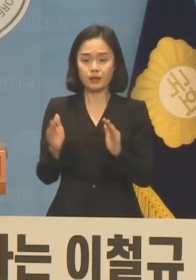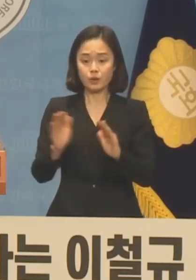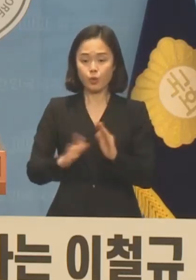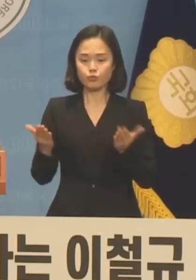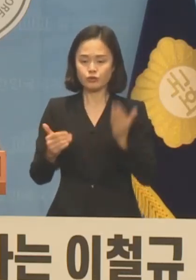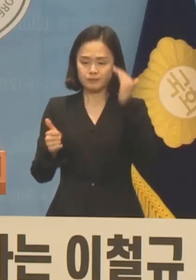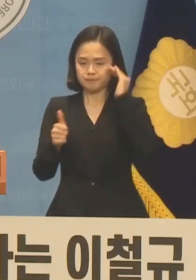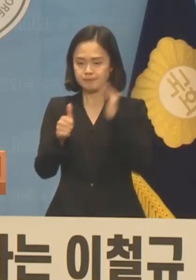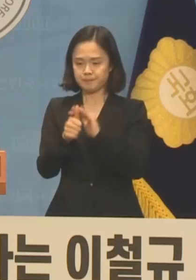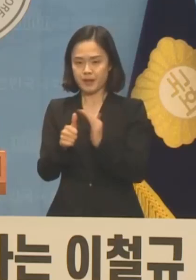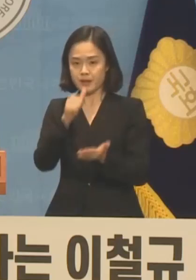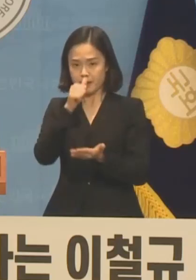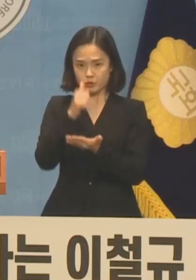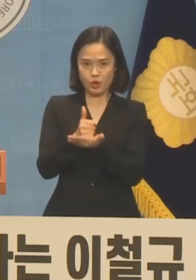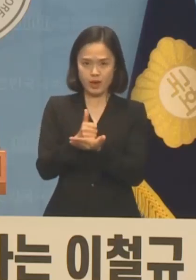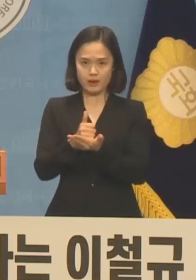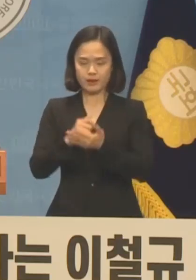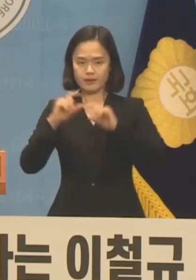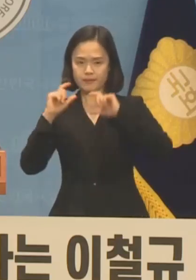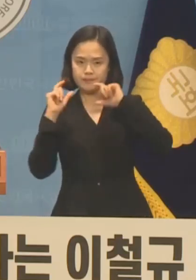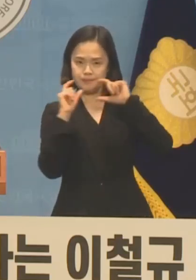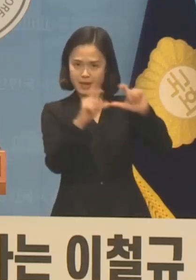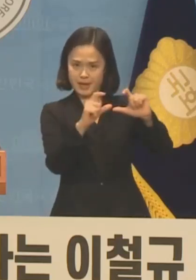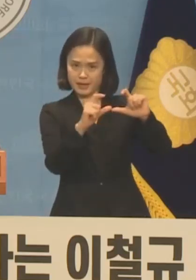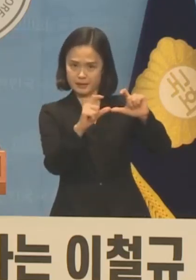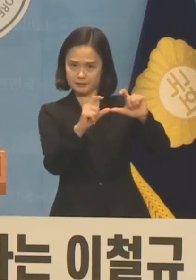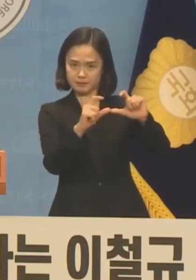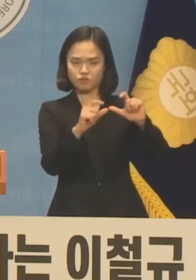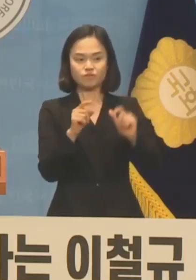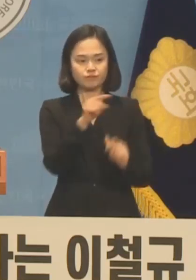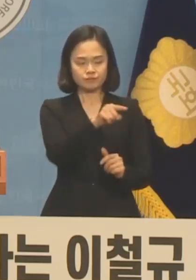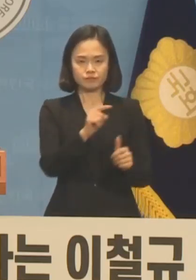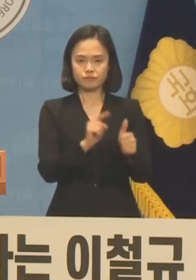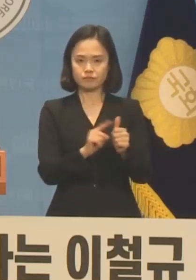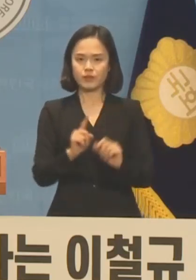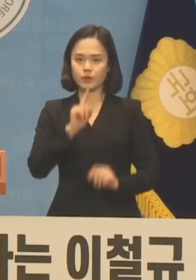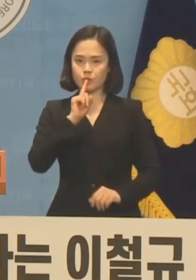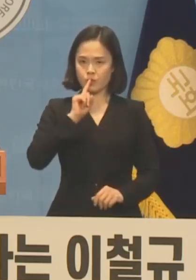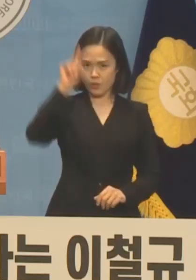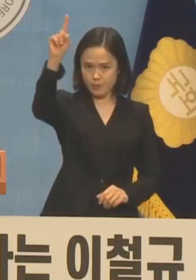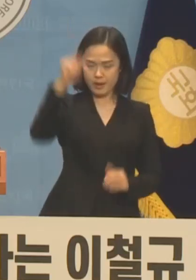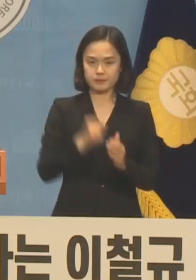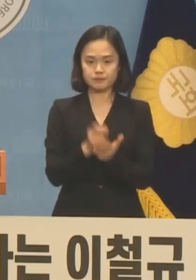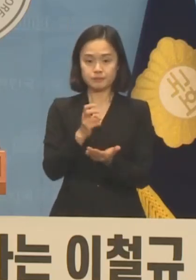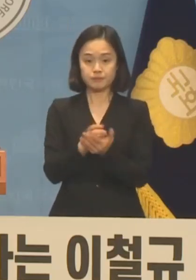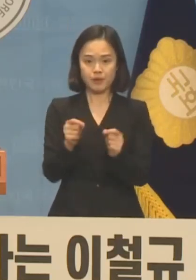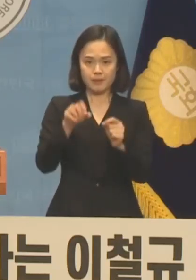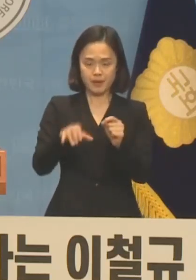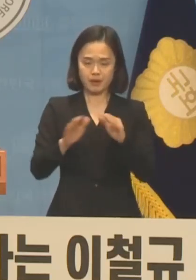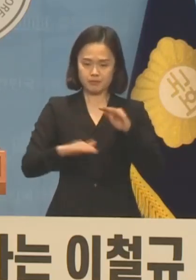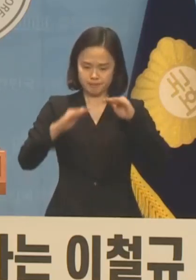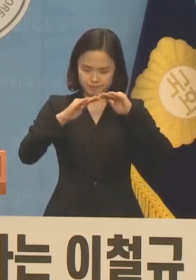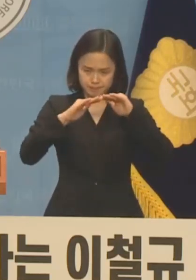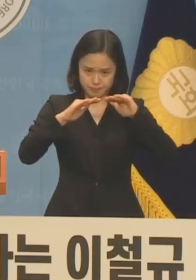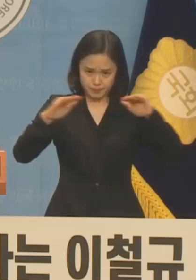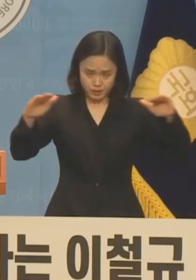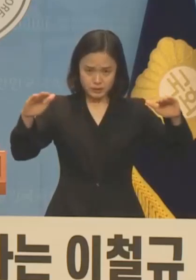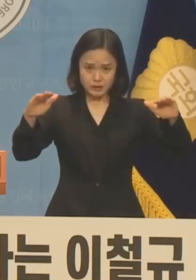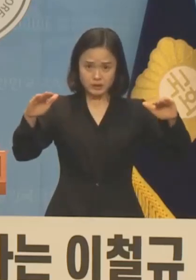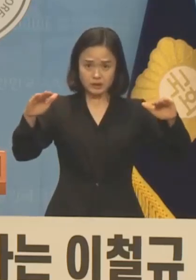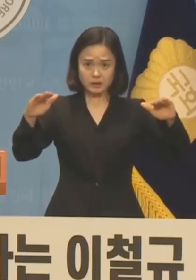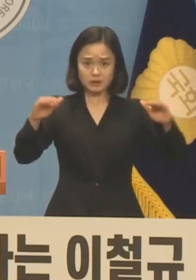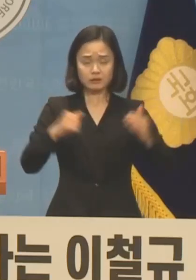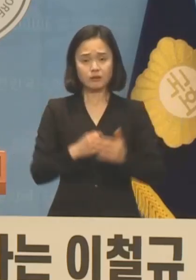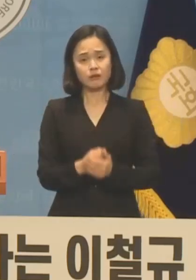이에 위처럼 피고발인 이철규를 고발하오니 법 앞에 평등이라는 헌법 규정이 국민의 한 사람인 현직 국회의원에게는